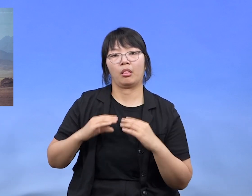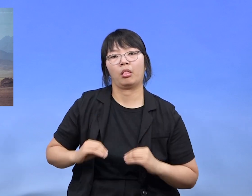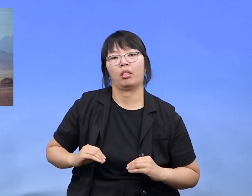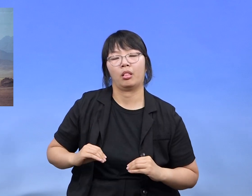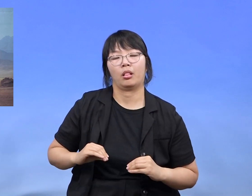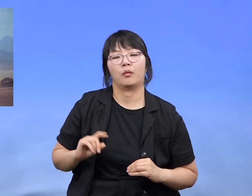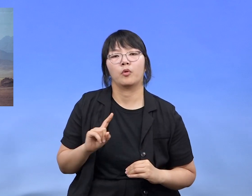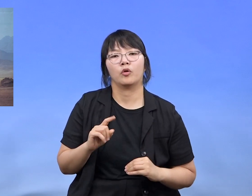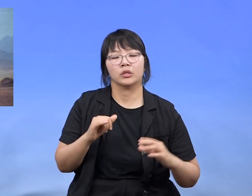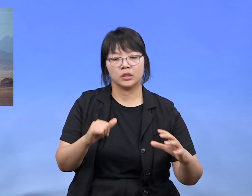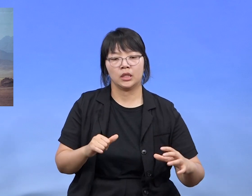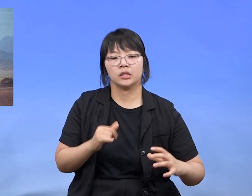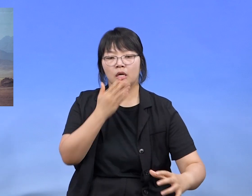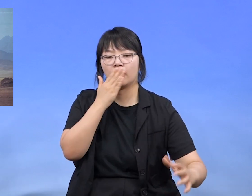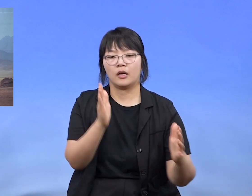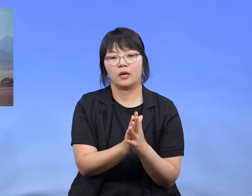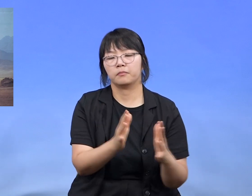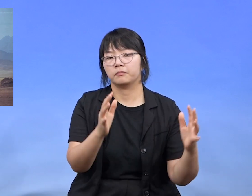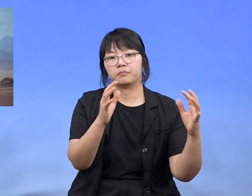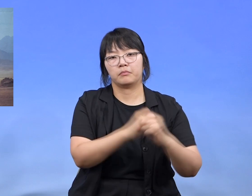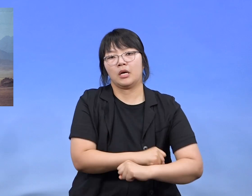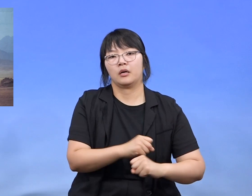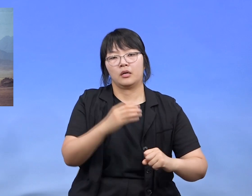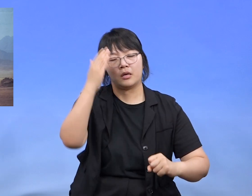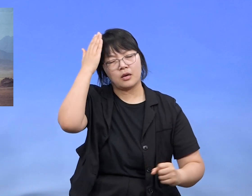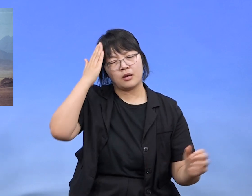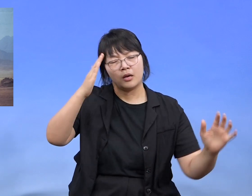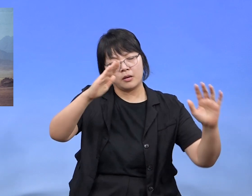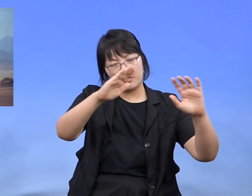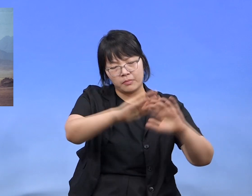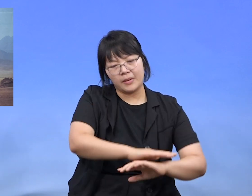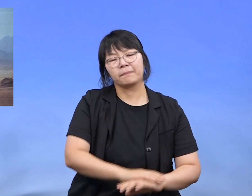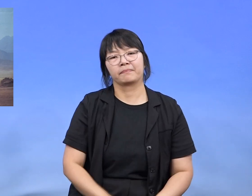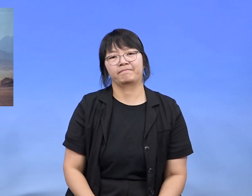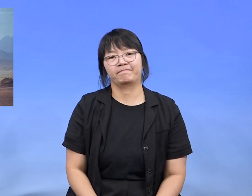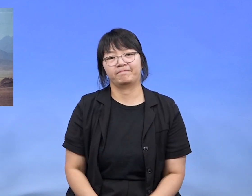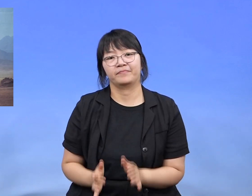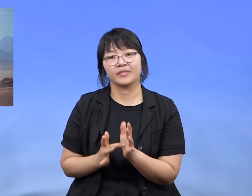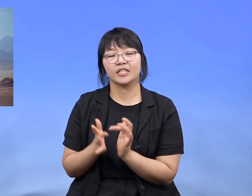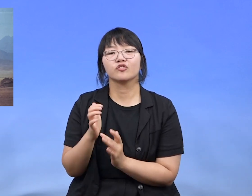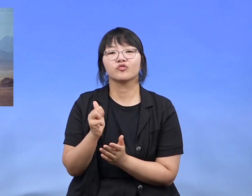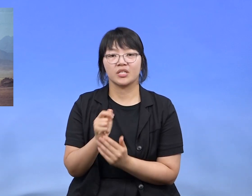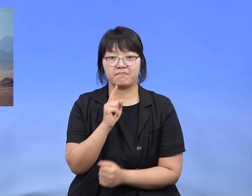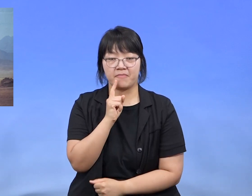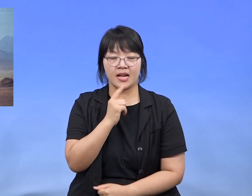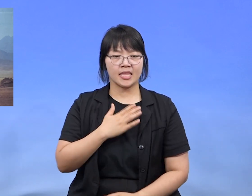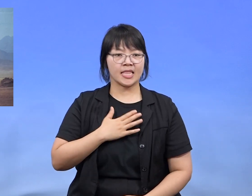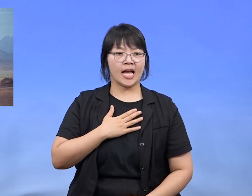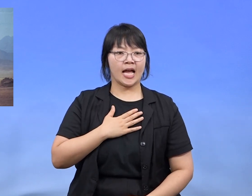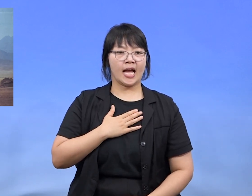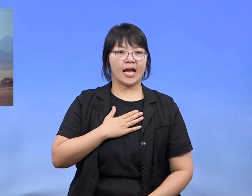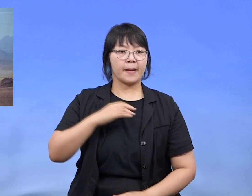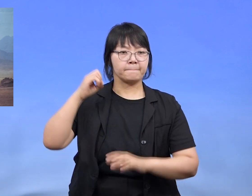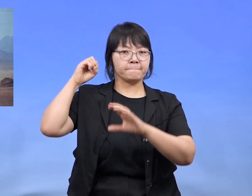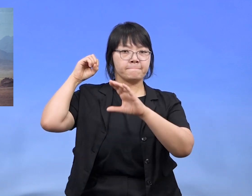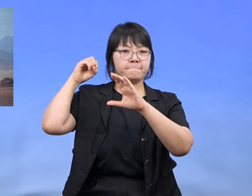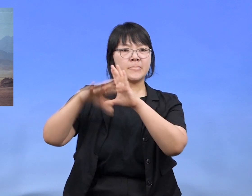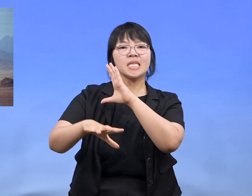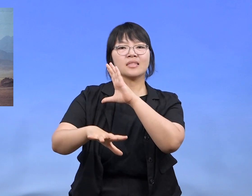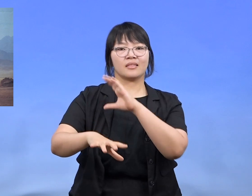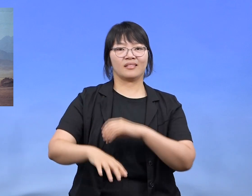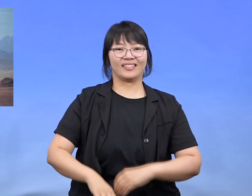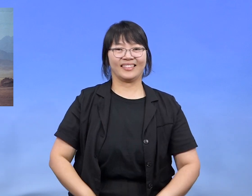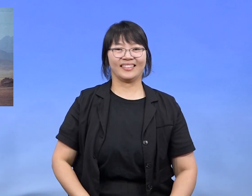없습니다. 그래서 예수님은 이렇게 말씀하십니다. 예수님 자신이 빛이라고. 근데 거기서 끝나지